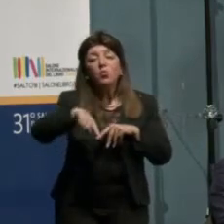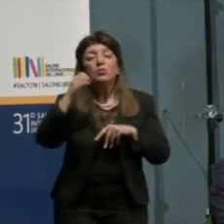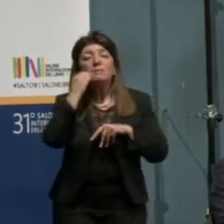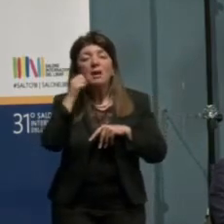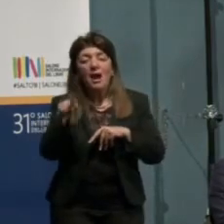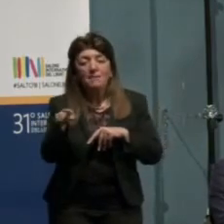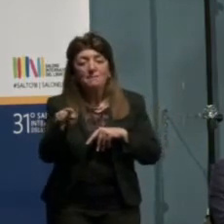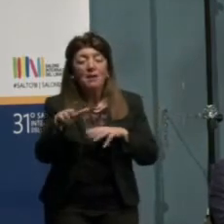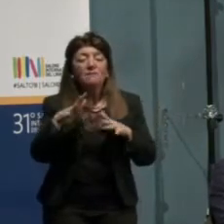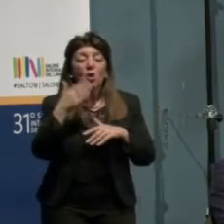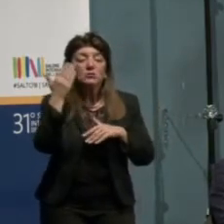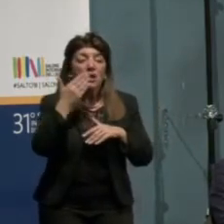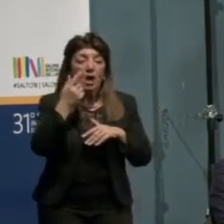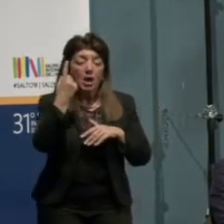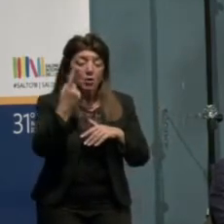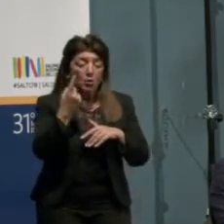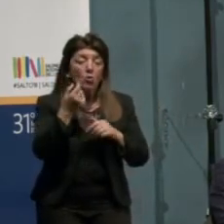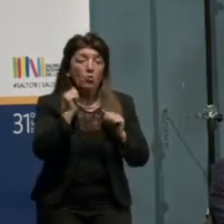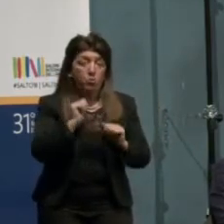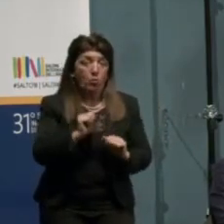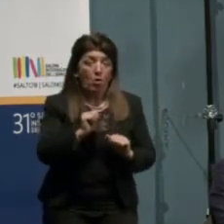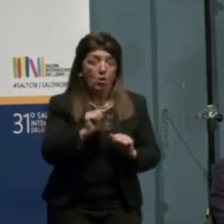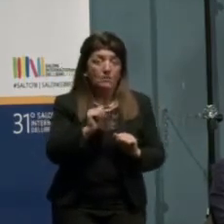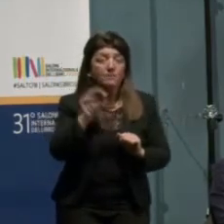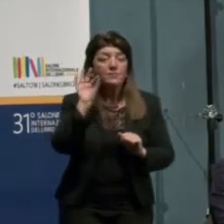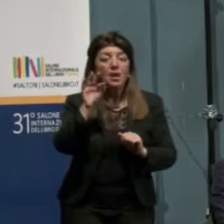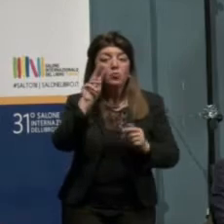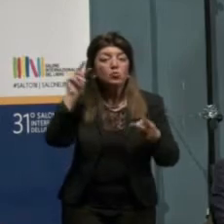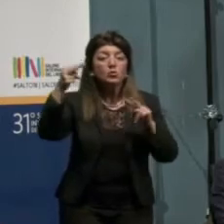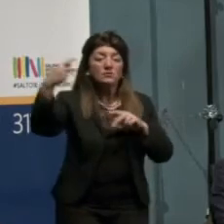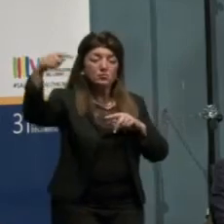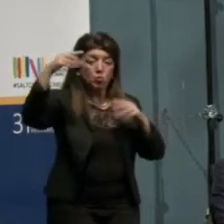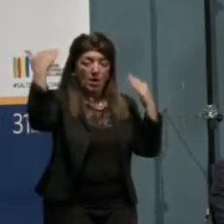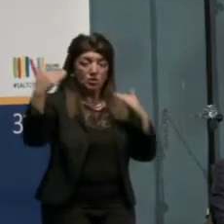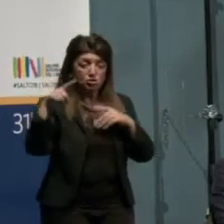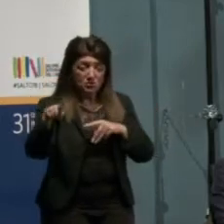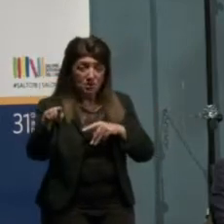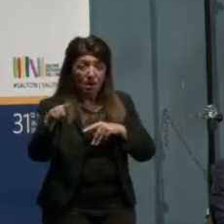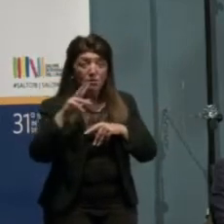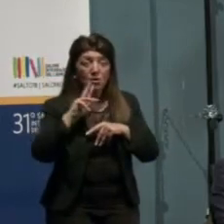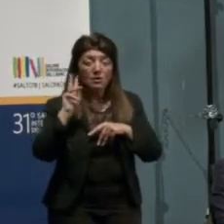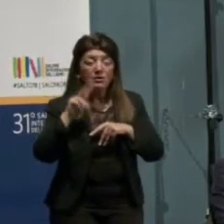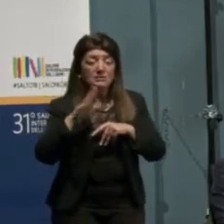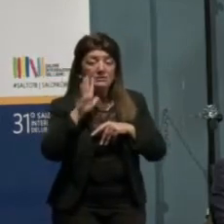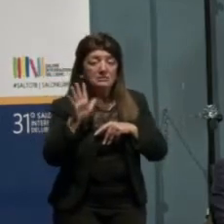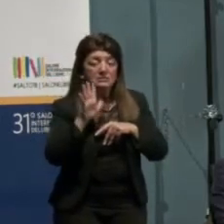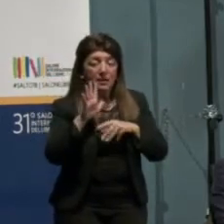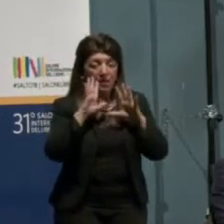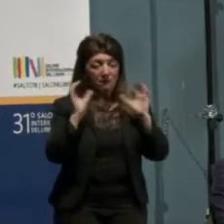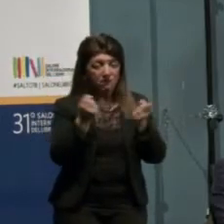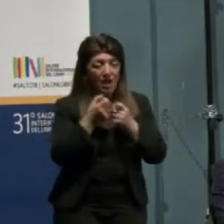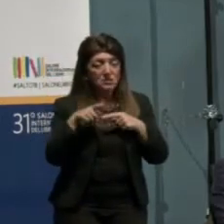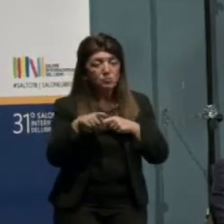forse un errore dal punto di vista egiziano pare che abbia su facebook